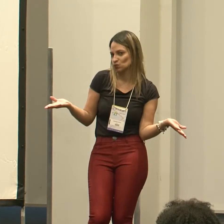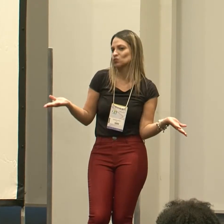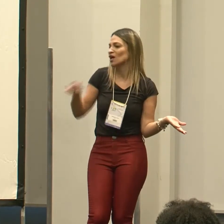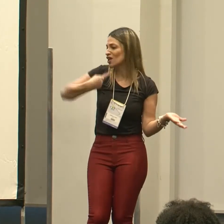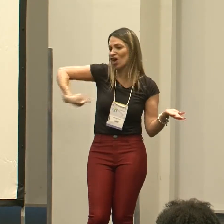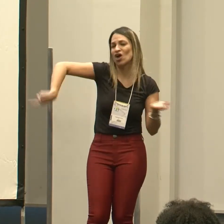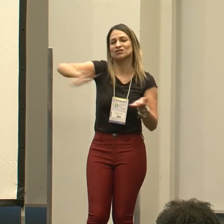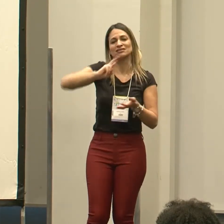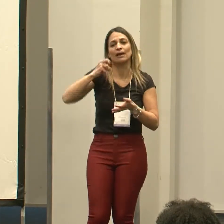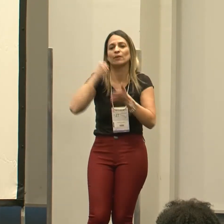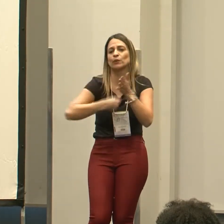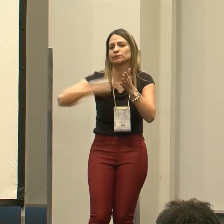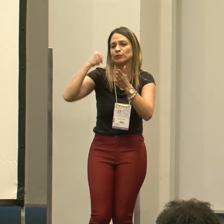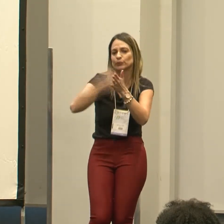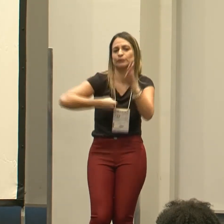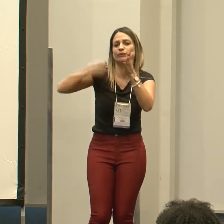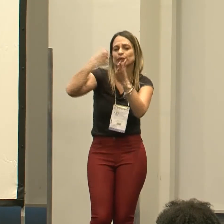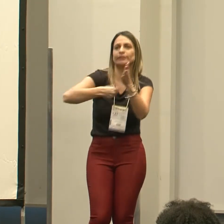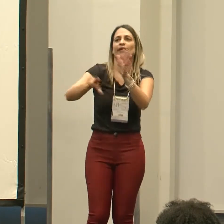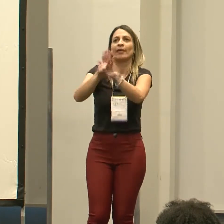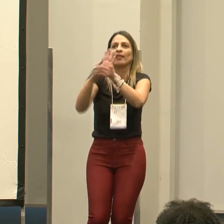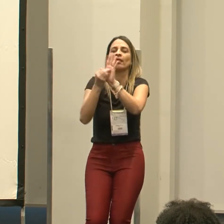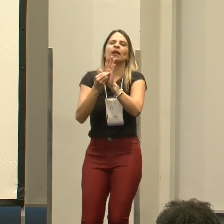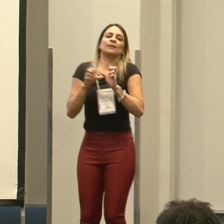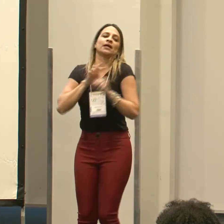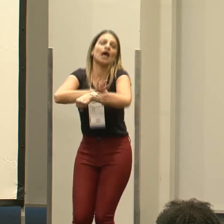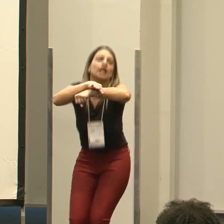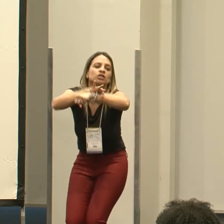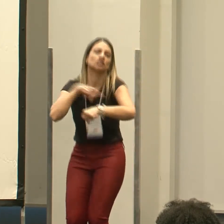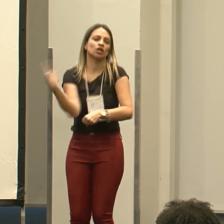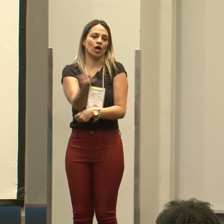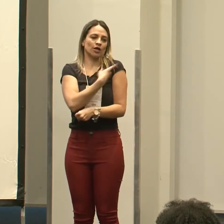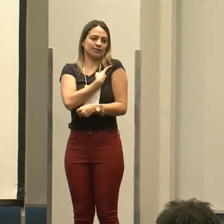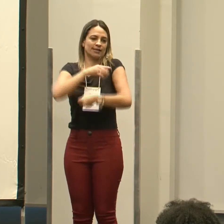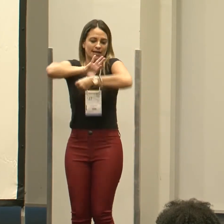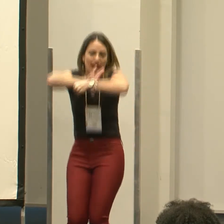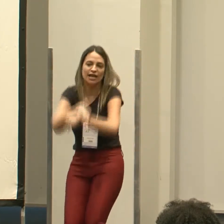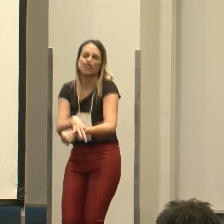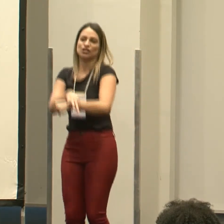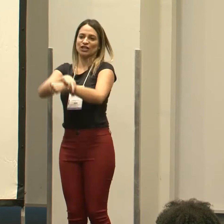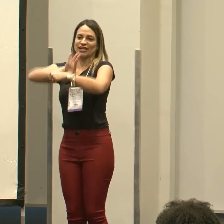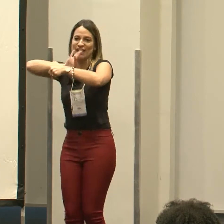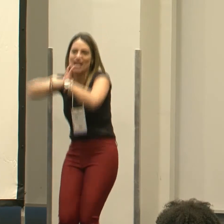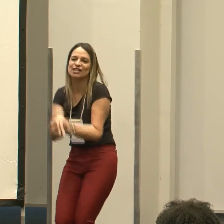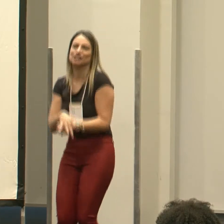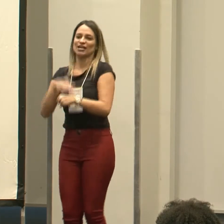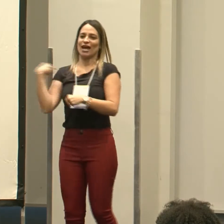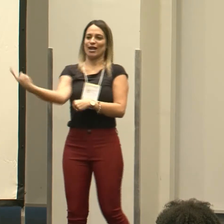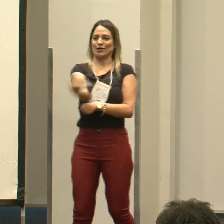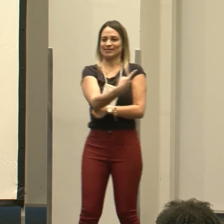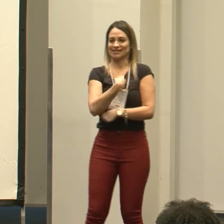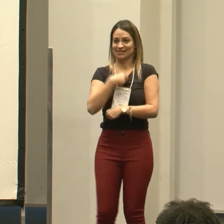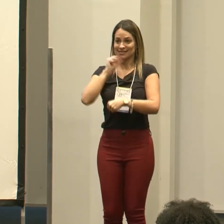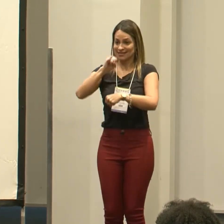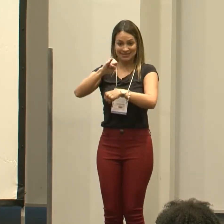Brasil? A gente teve que lutar para conseguir a lei, para garantir os nossos